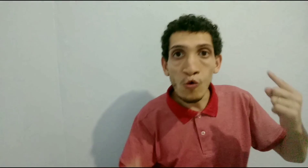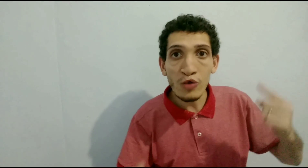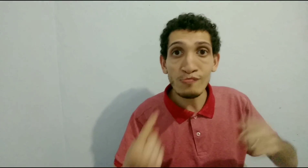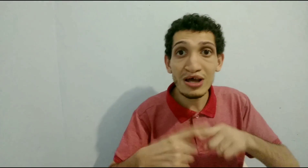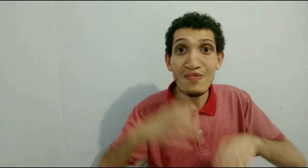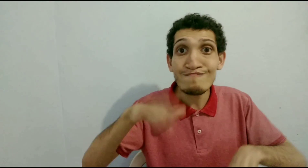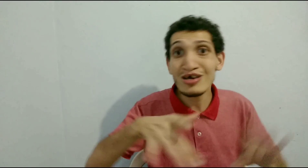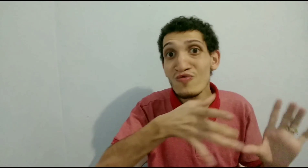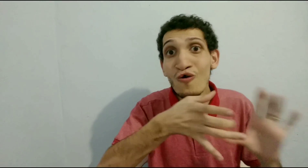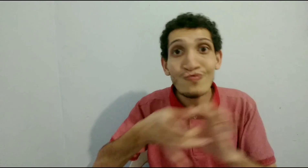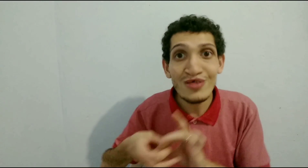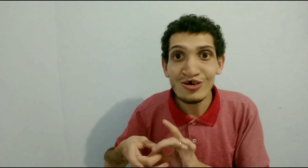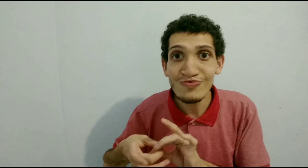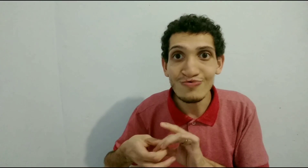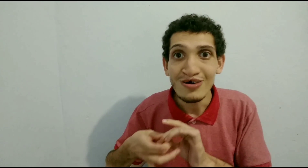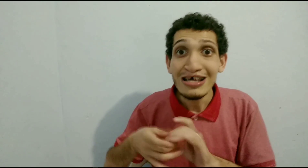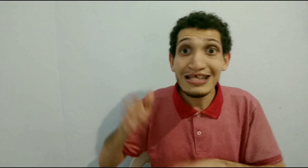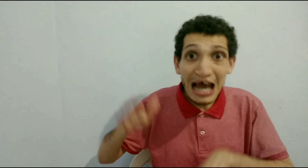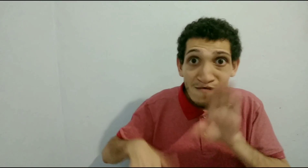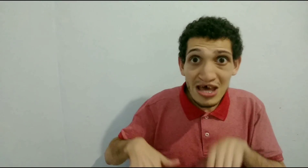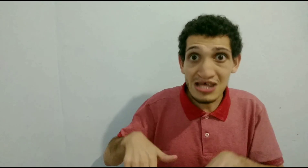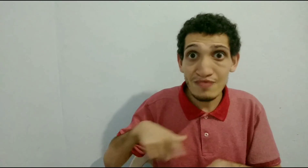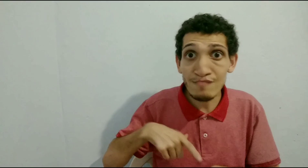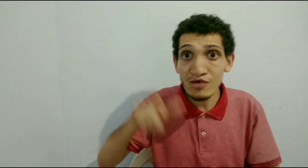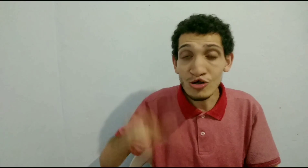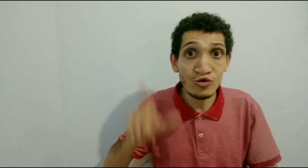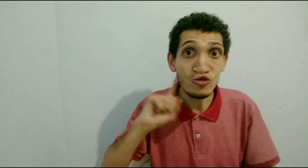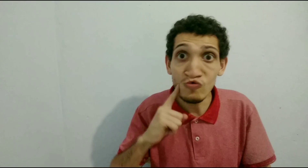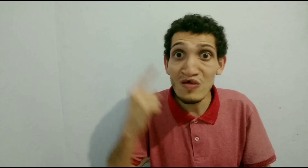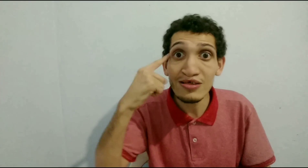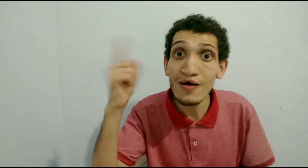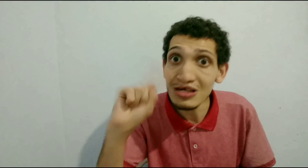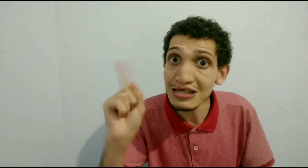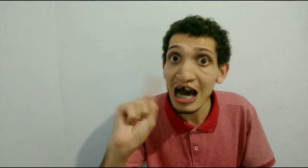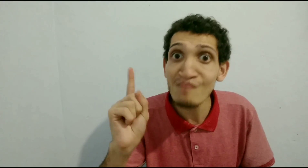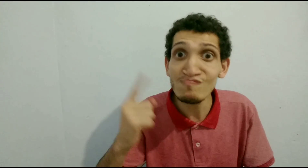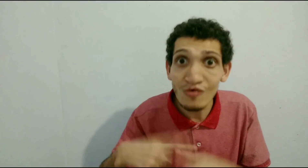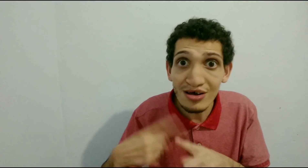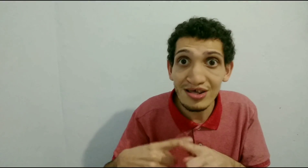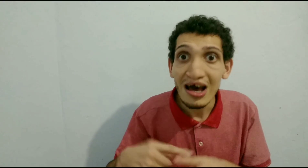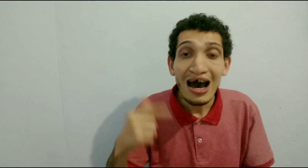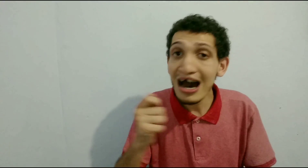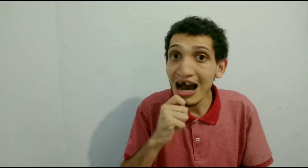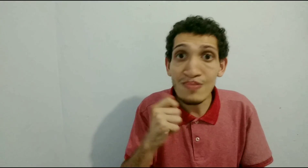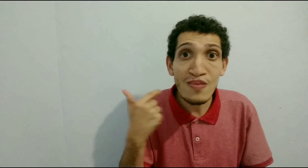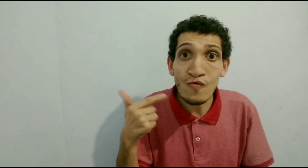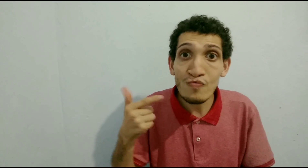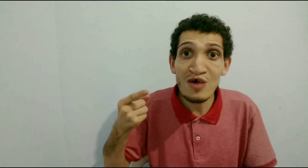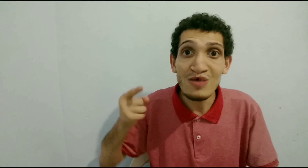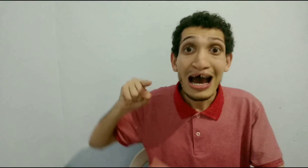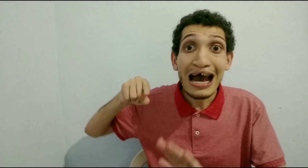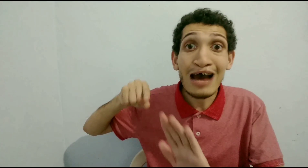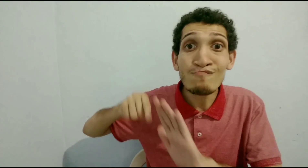outro, porque ele depende do contexto. E, às vezes, tem pessoa surda que não sabe por quê. Ainda não teve a